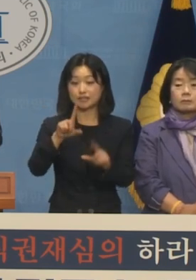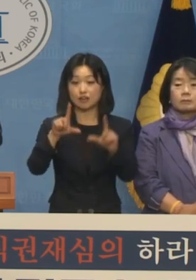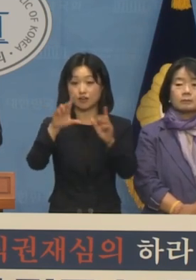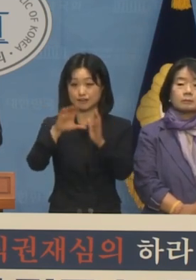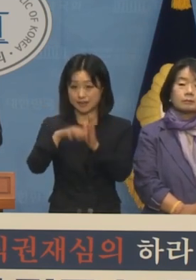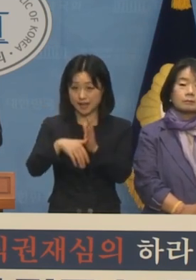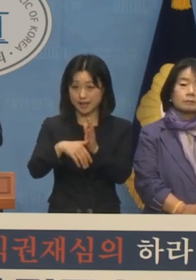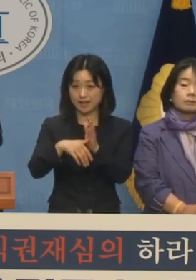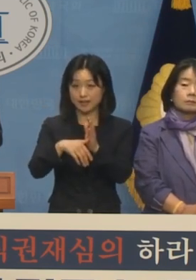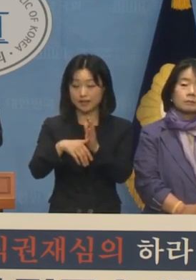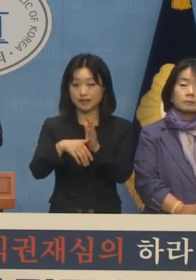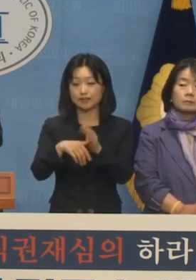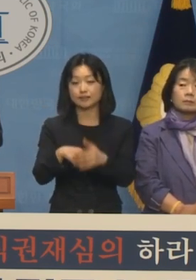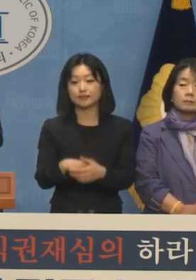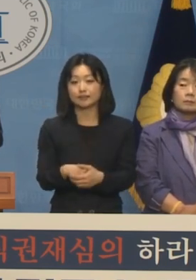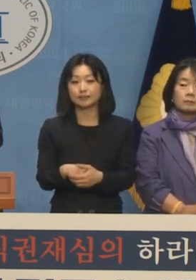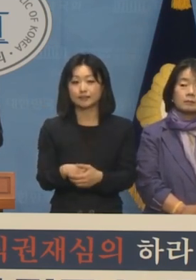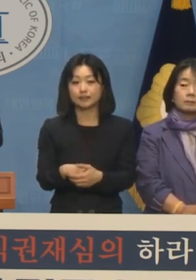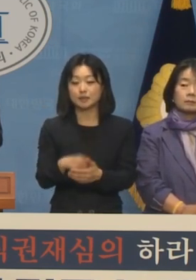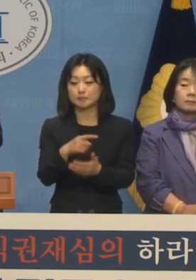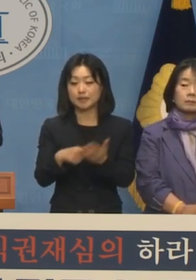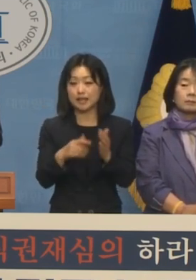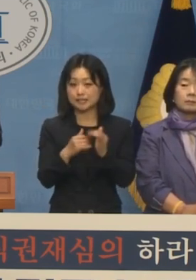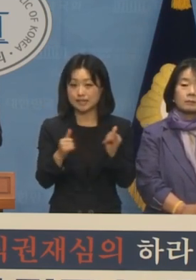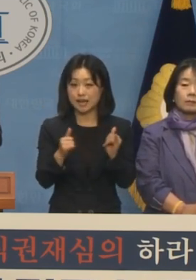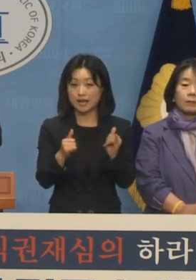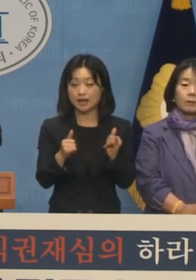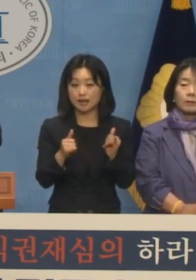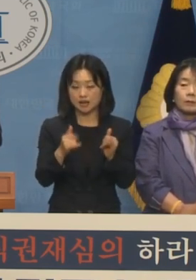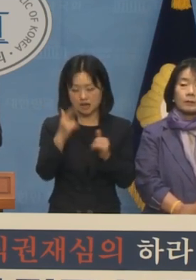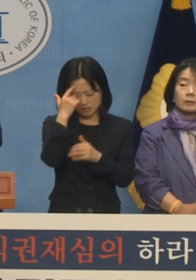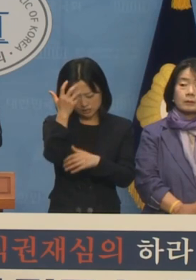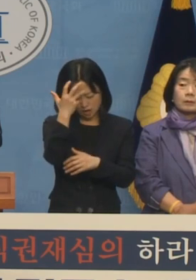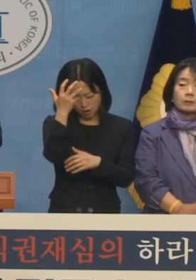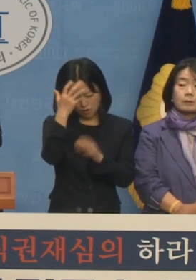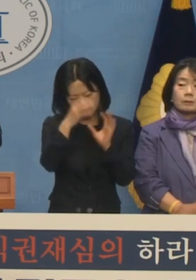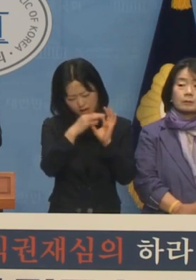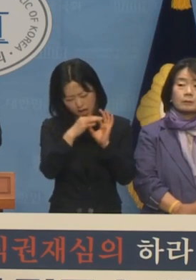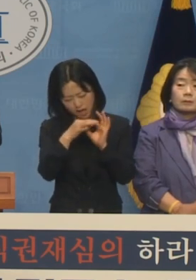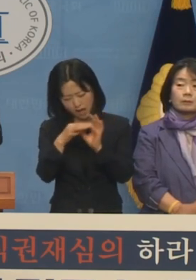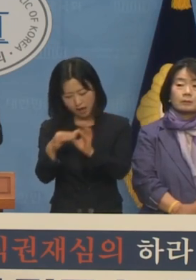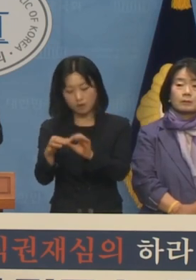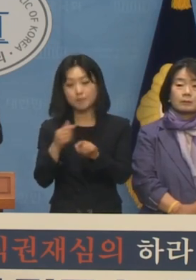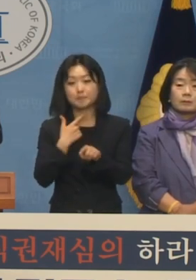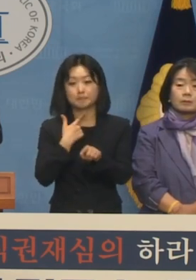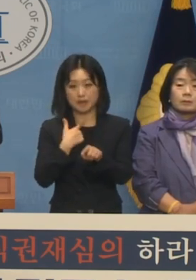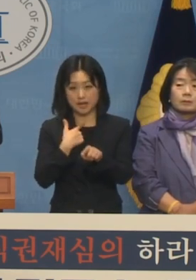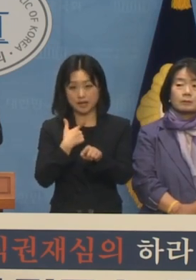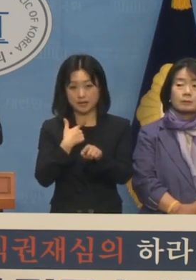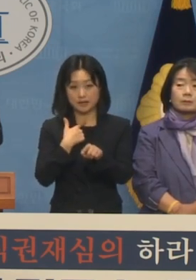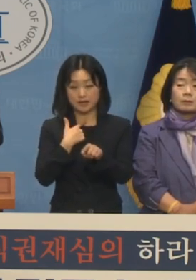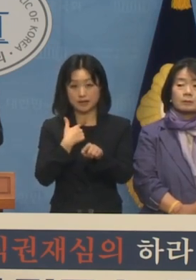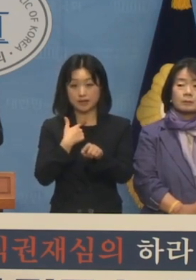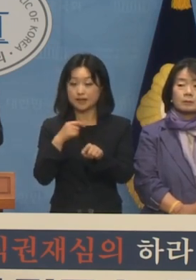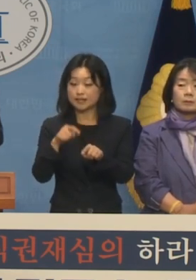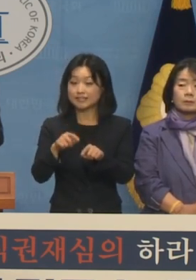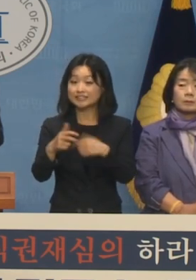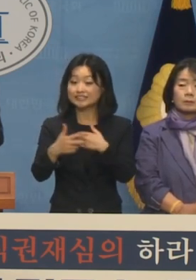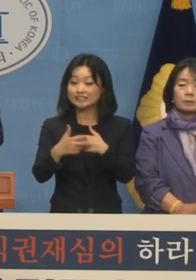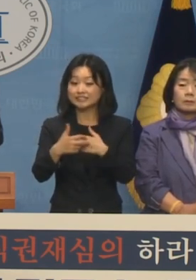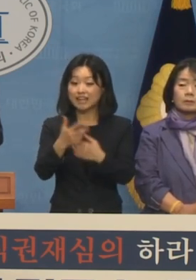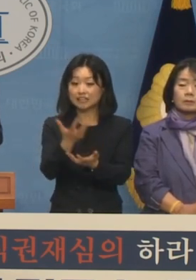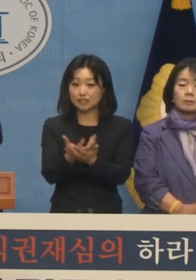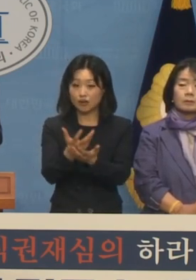2021년도에도 상당수 피해자들이 계속적인 트라우마를 호소했습니다. 그